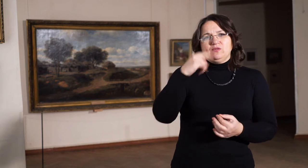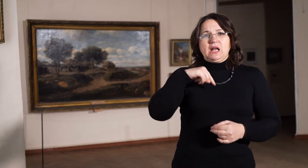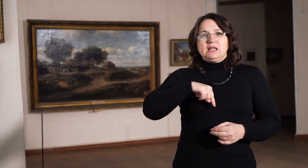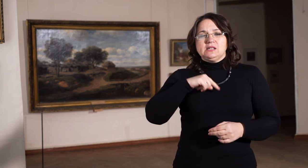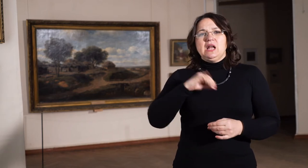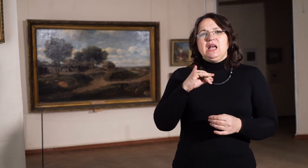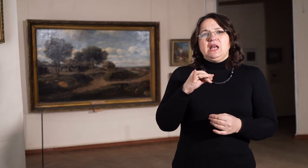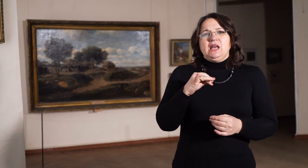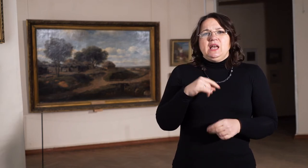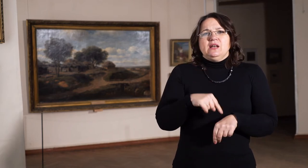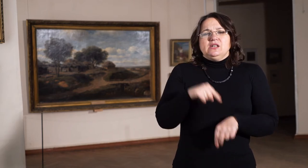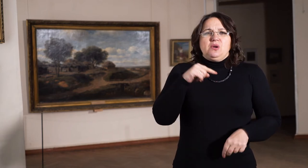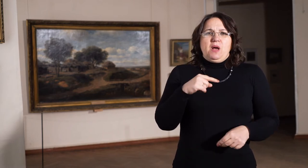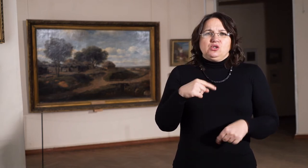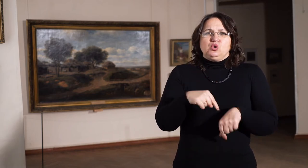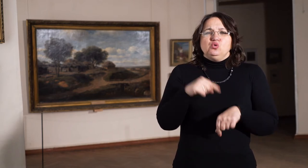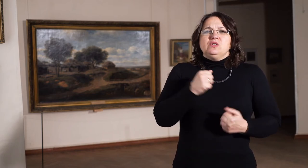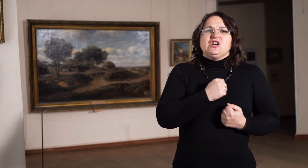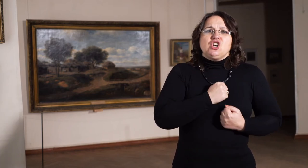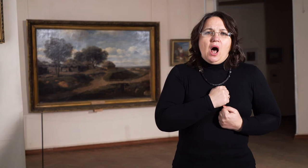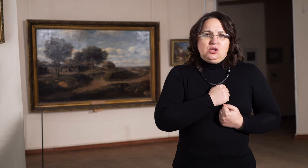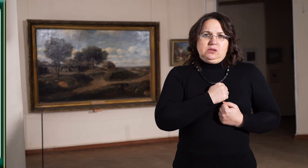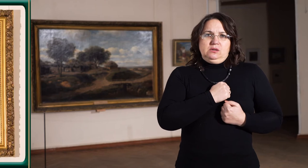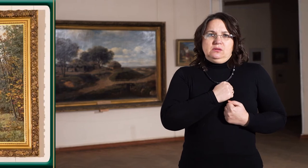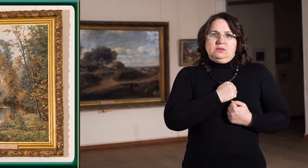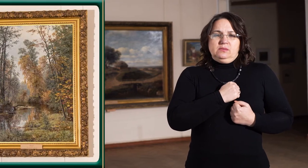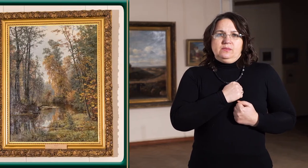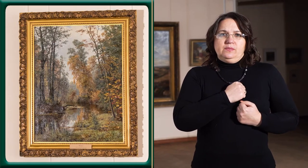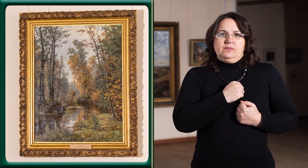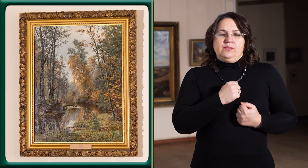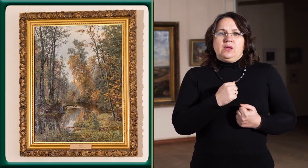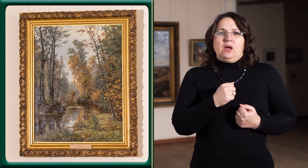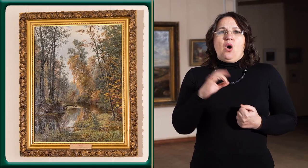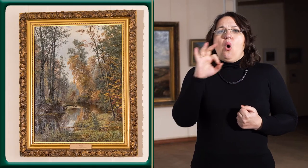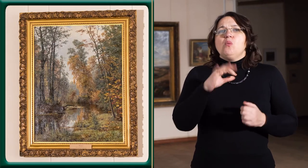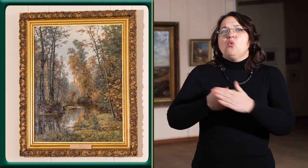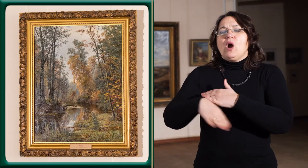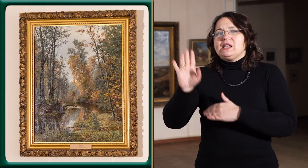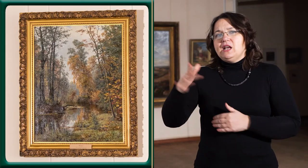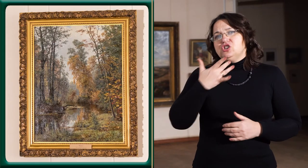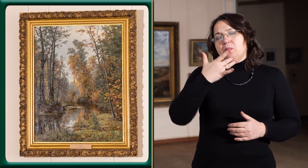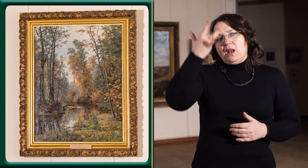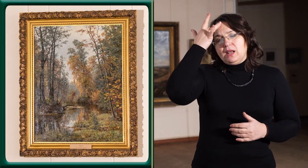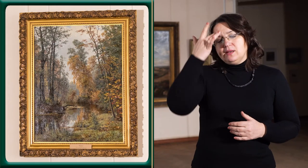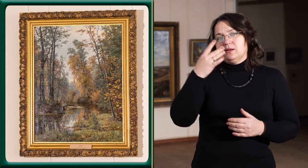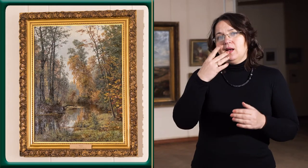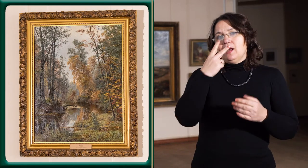щемящее чувство жалости об уходящем лете запечатлено художником на картине «Парк в Павловске.